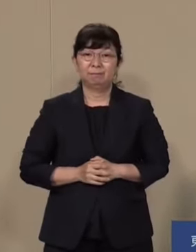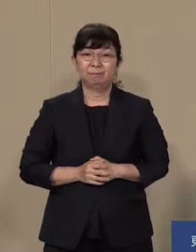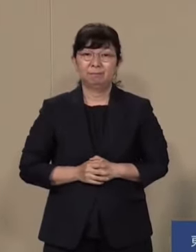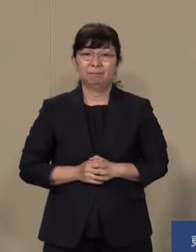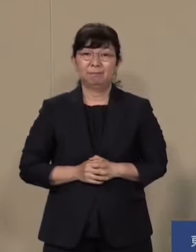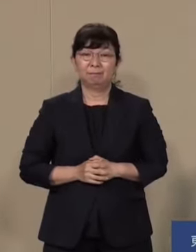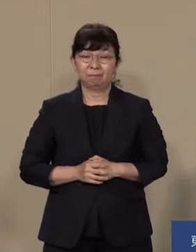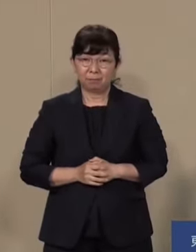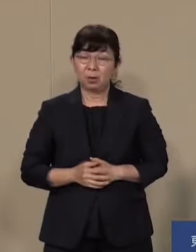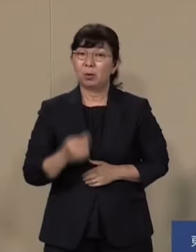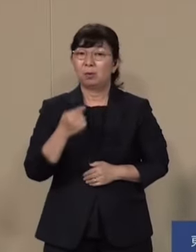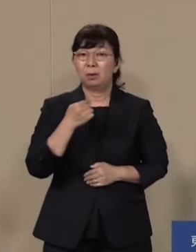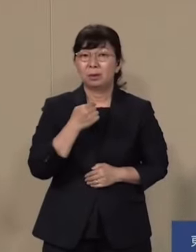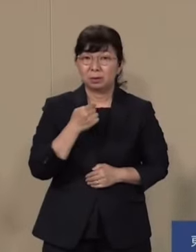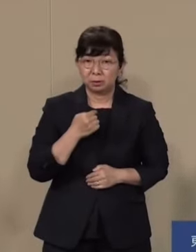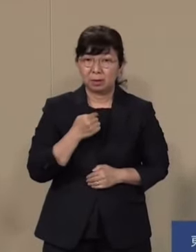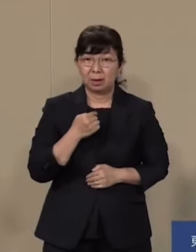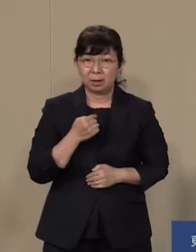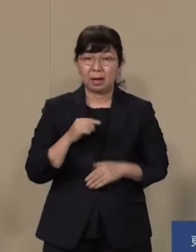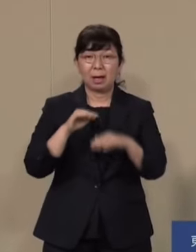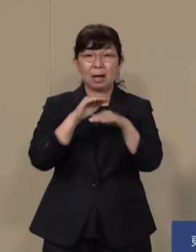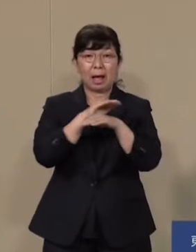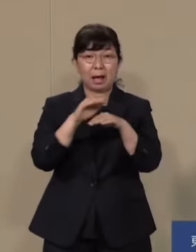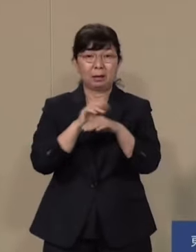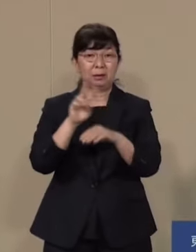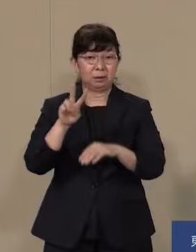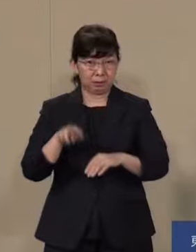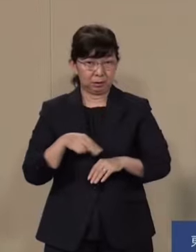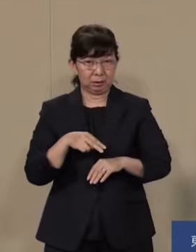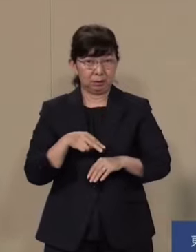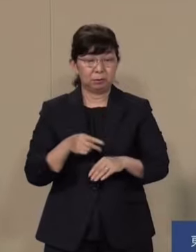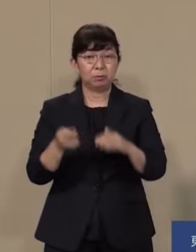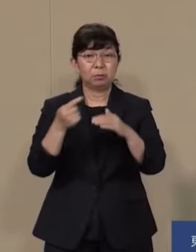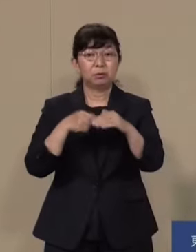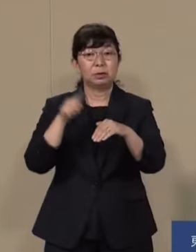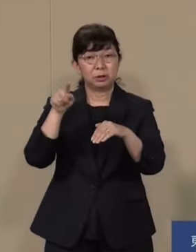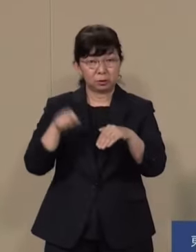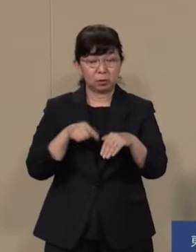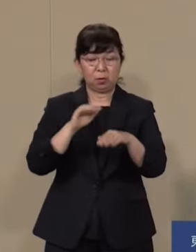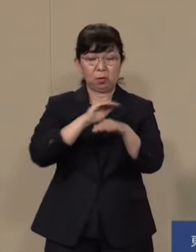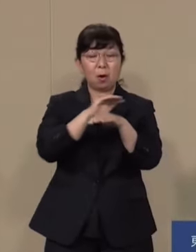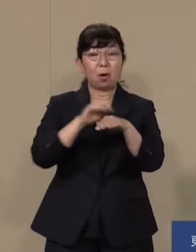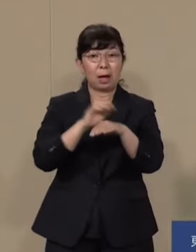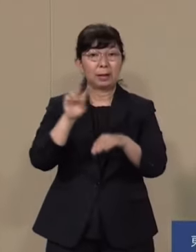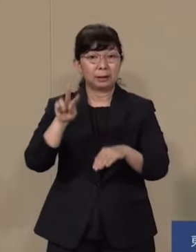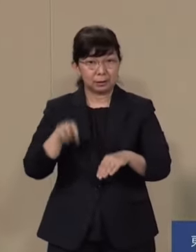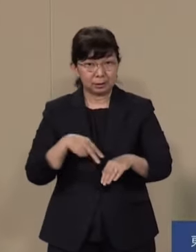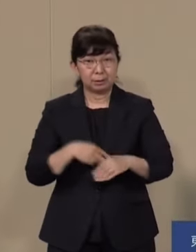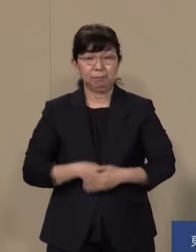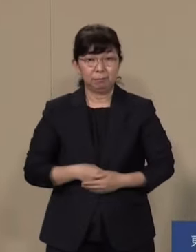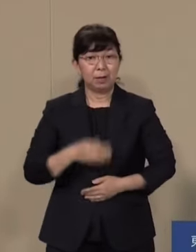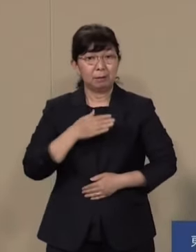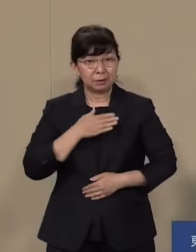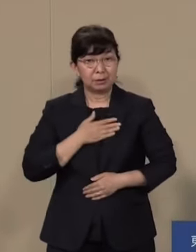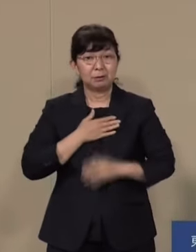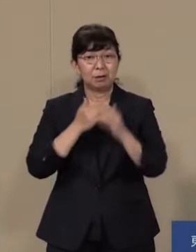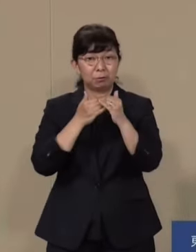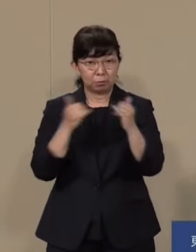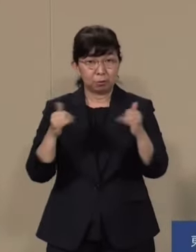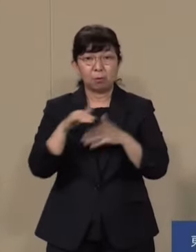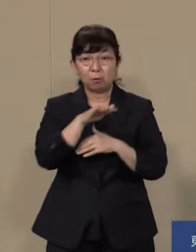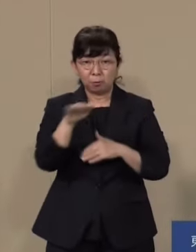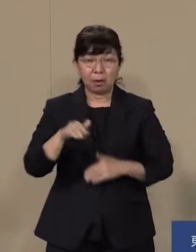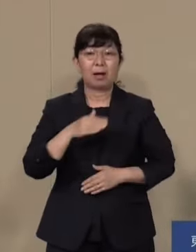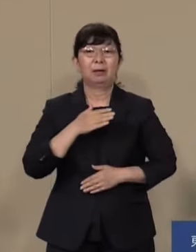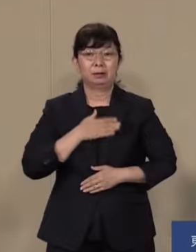恥ずかしい私はありうちのあり知ってる人は